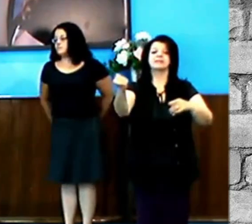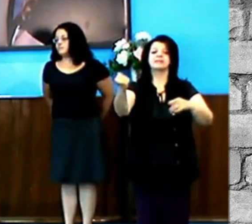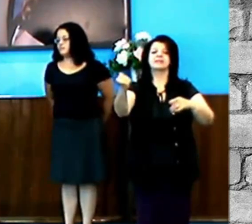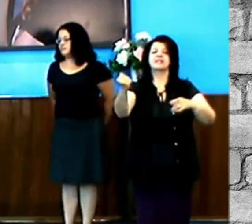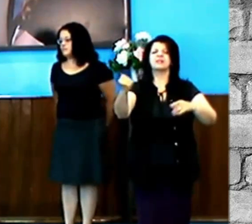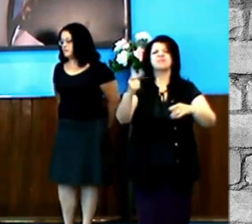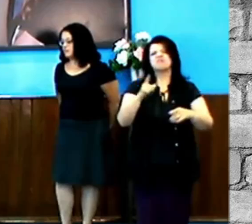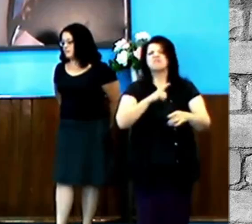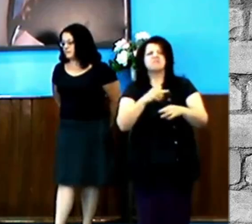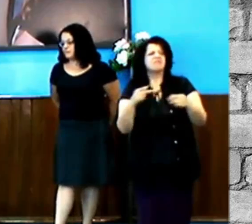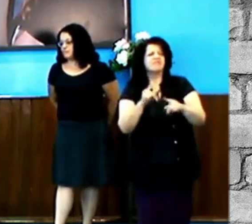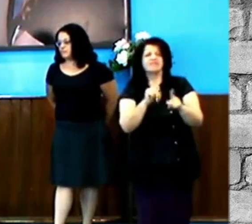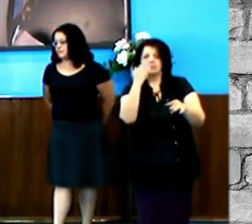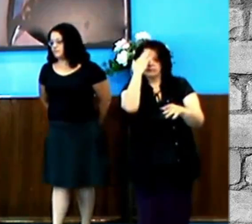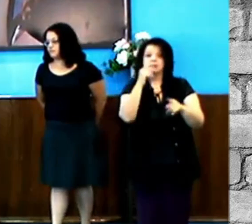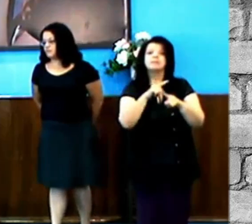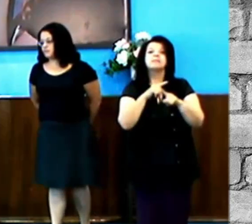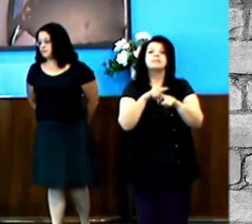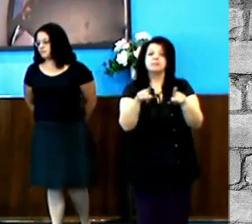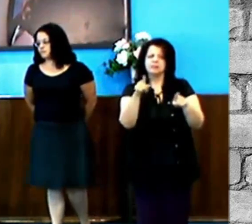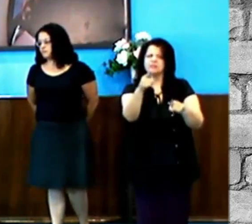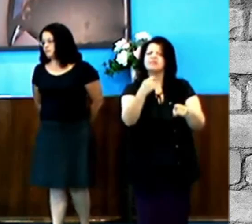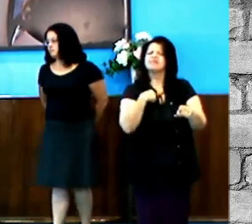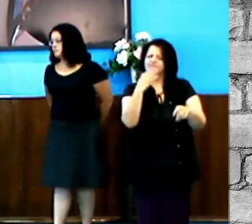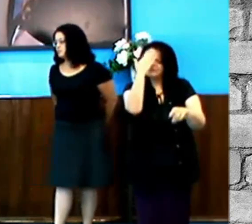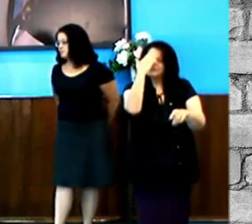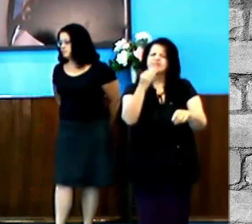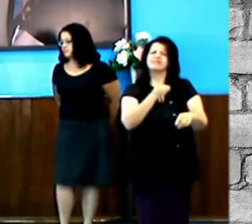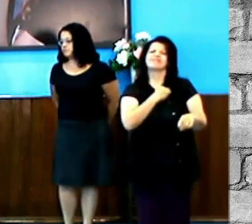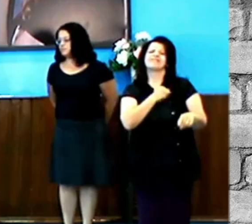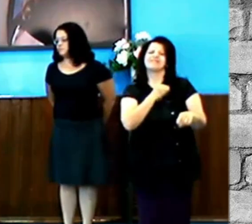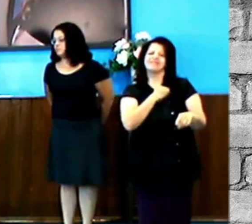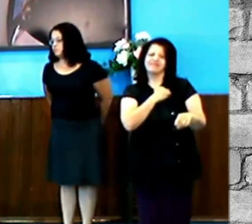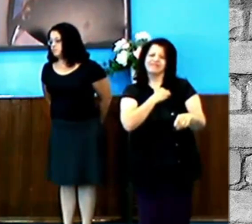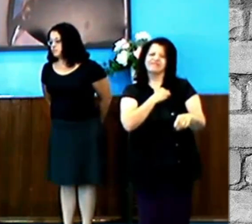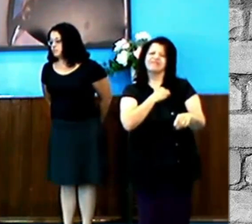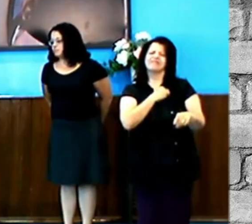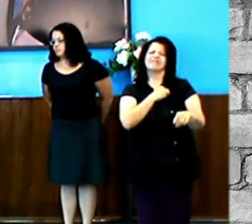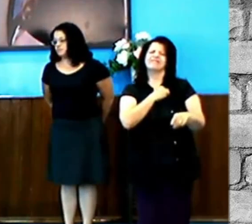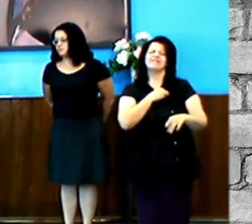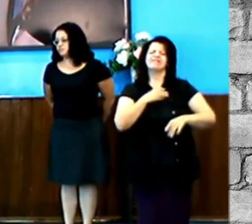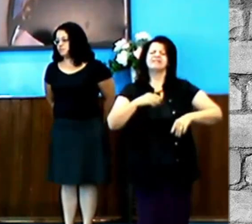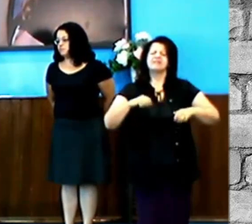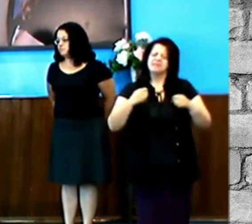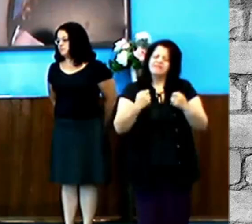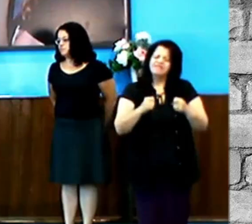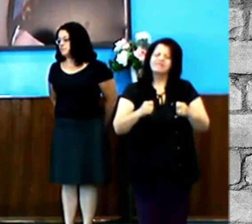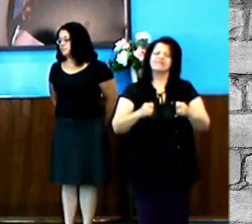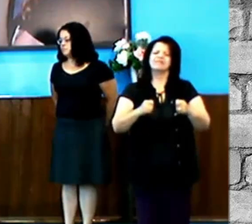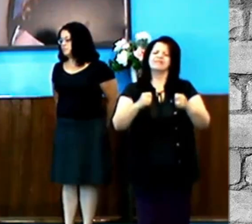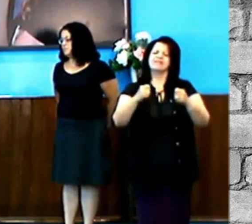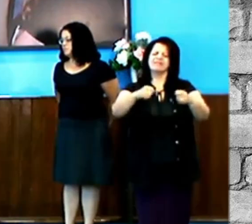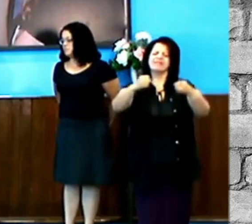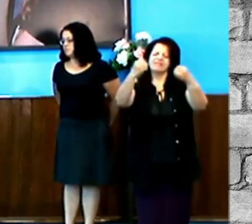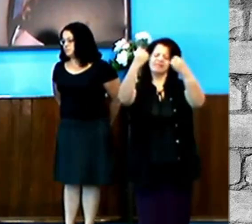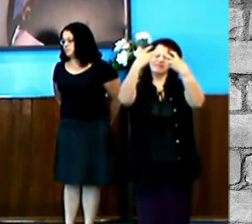nem sabe, não é? Mas nós sabemos que somos pecadores, falhos e dependentes de Deus. E esse é o motivo pelo qual nós vamos orar a Deus, pedindo que Ele purifique o